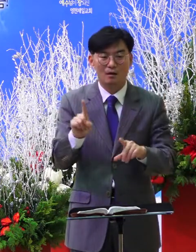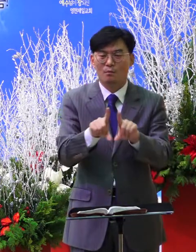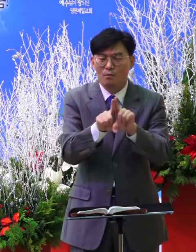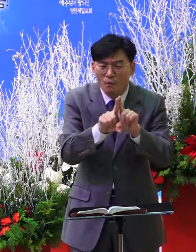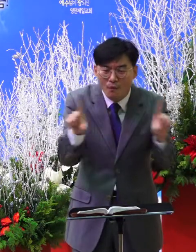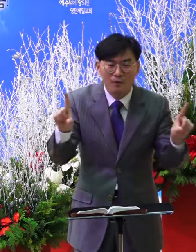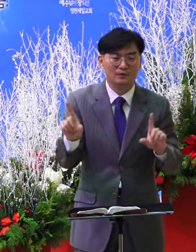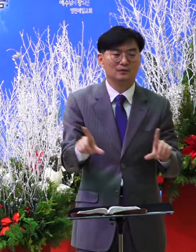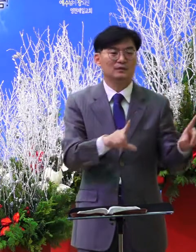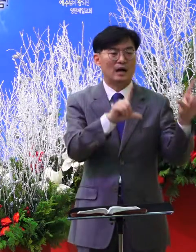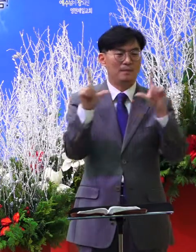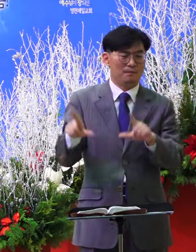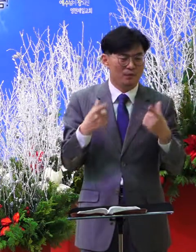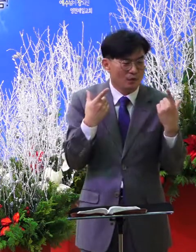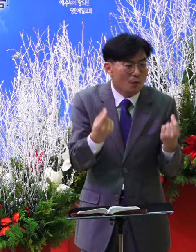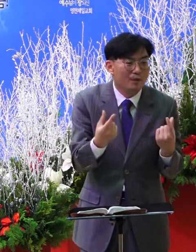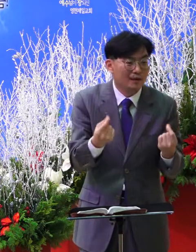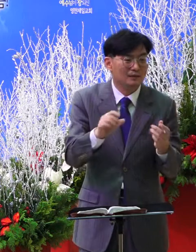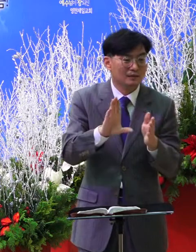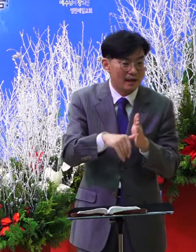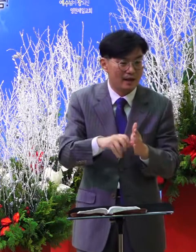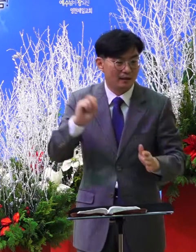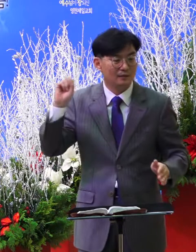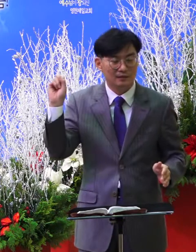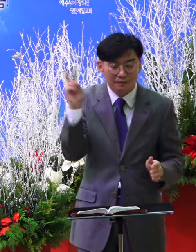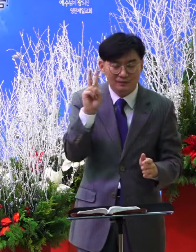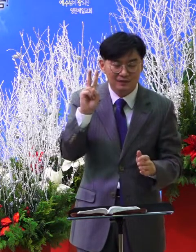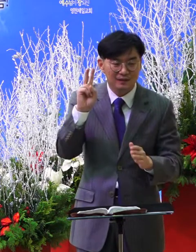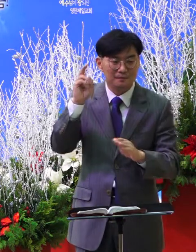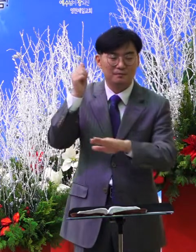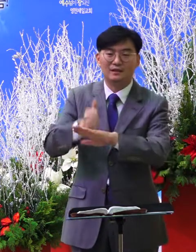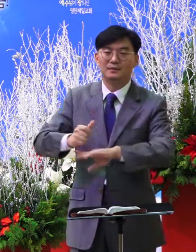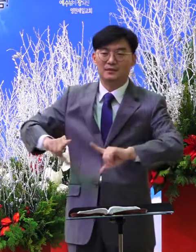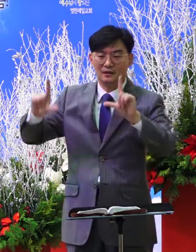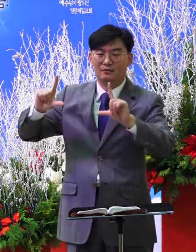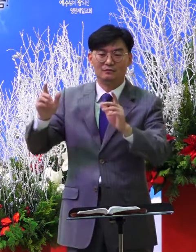사람이 된다. 이런 말씀을 주님께서 하신 것입니다.